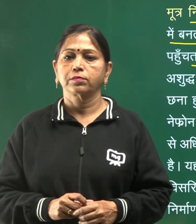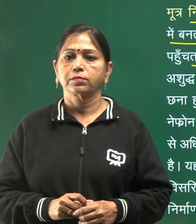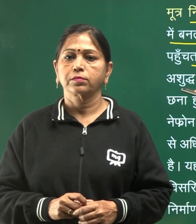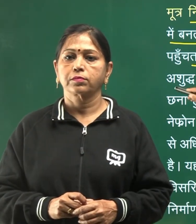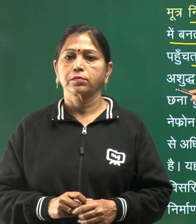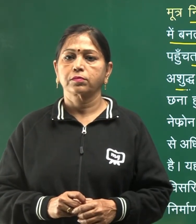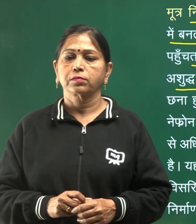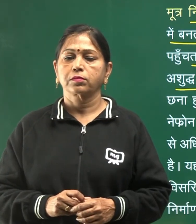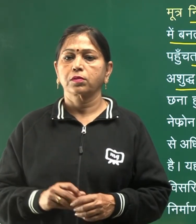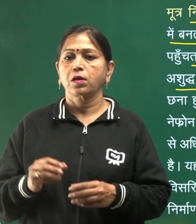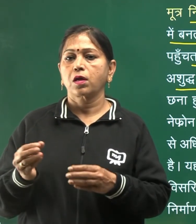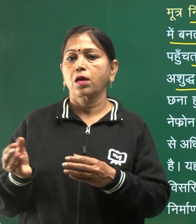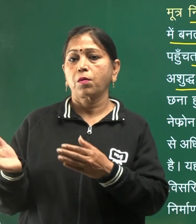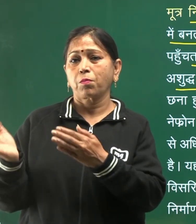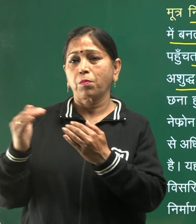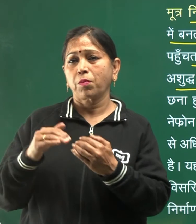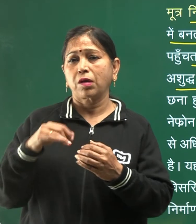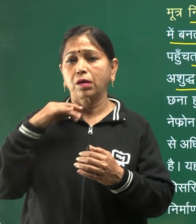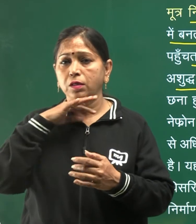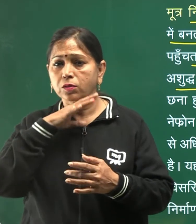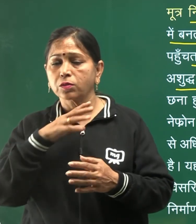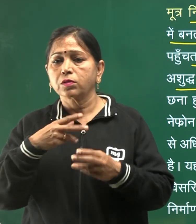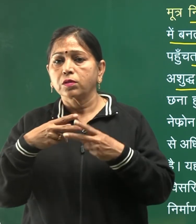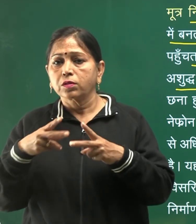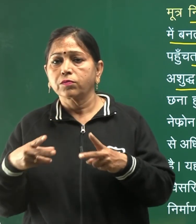बाहरी अशुद्ध पदार्थ